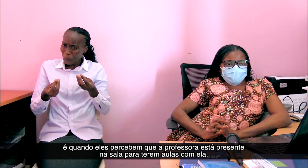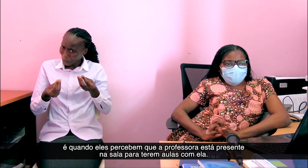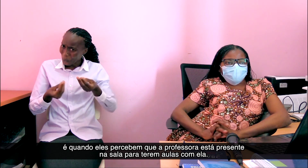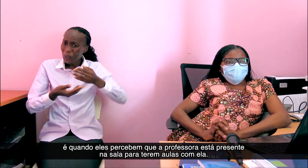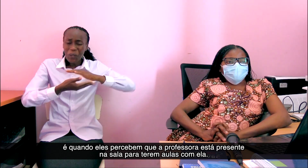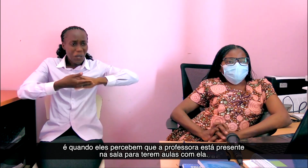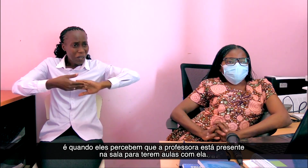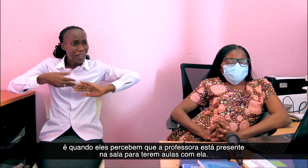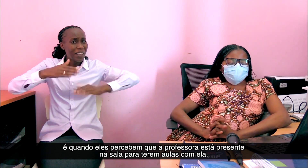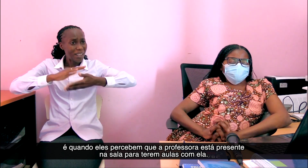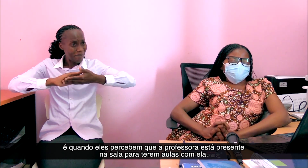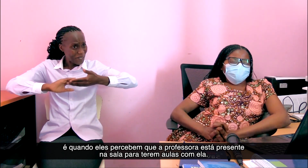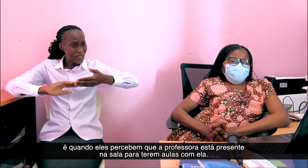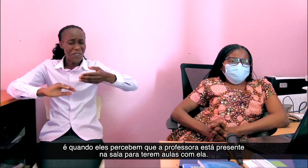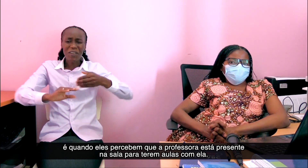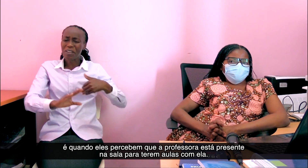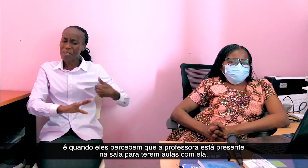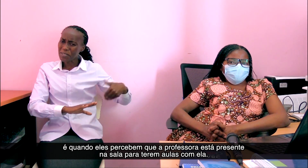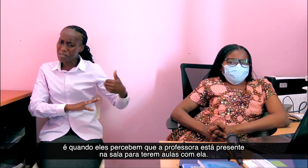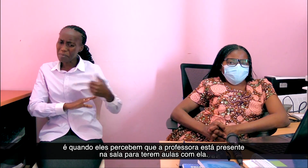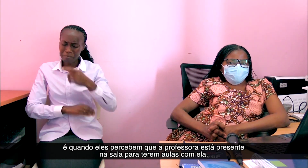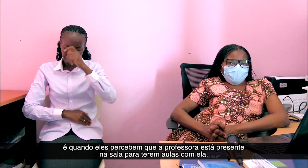está presente na sala para termos aulas com ela.